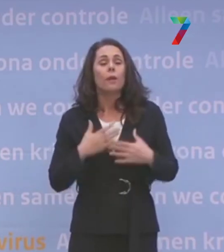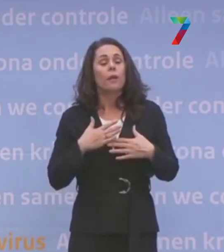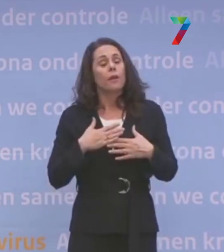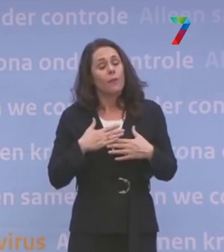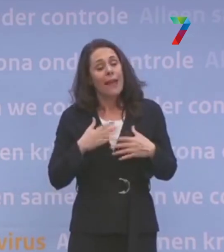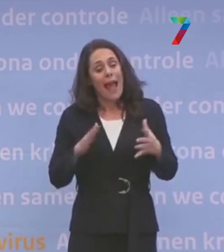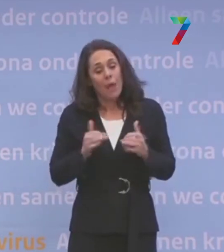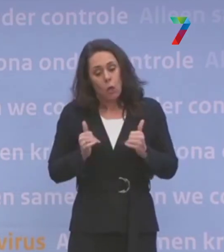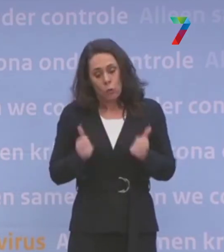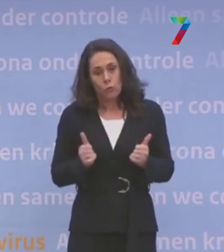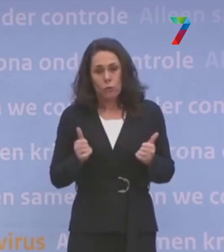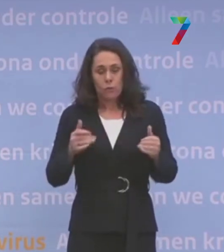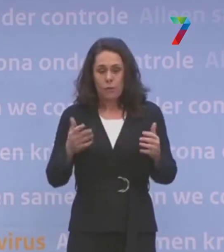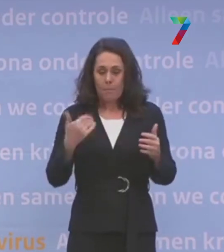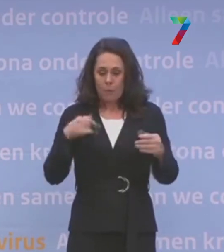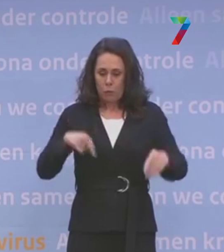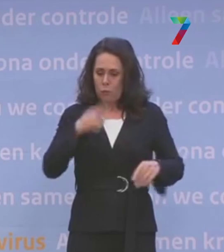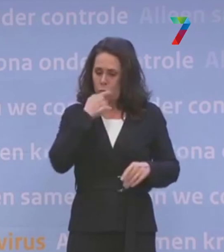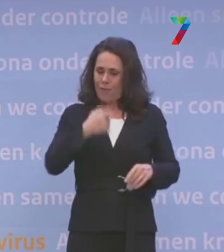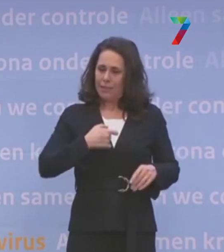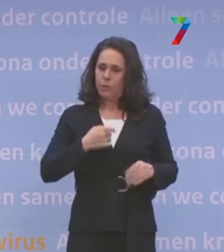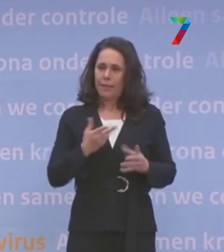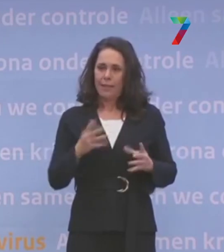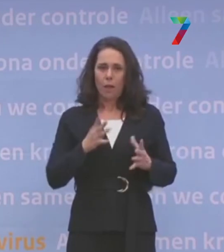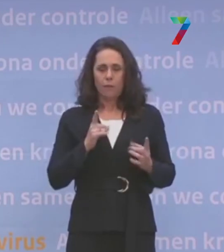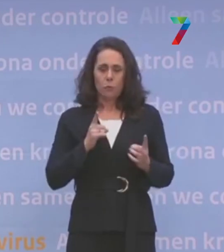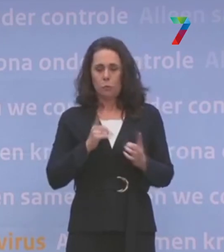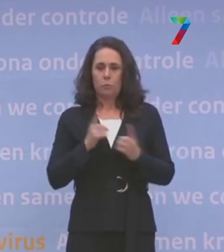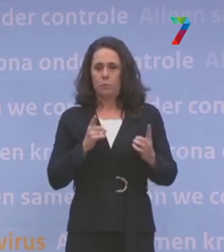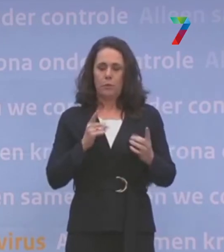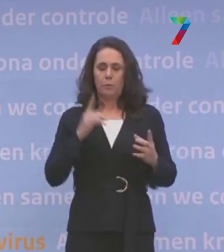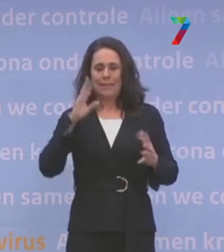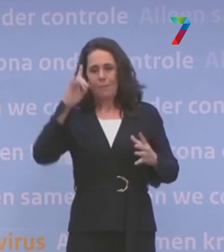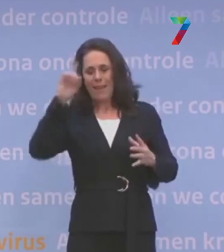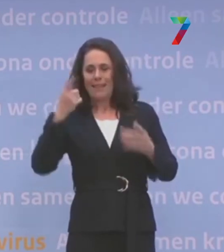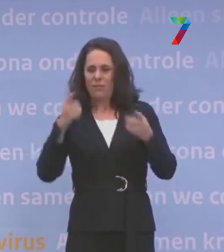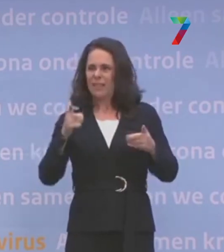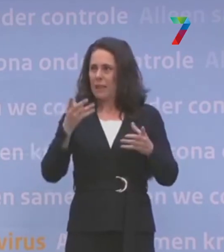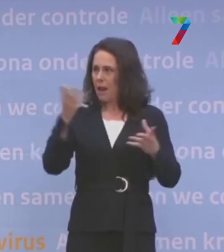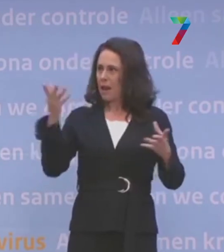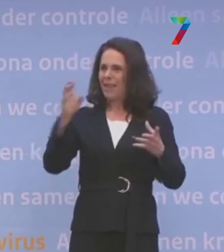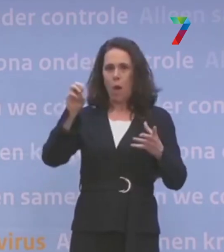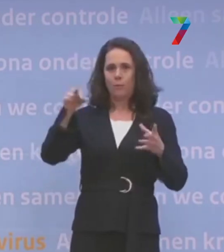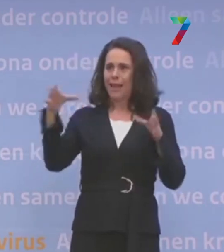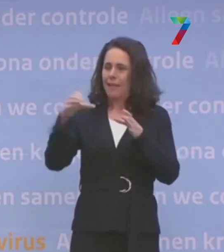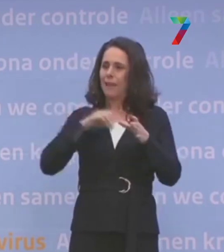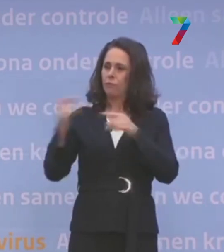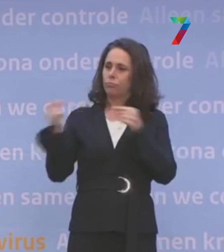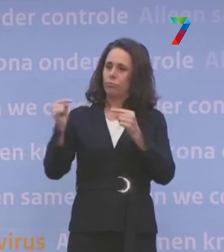goed als mensen met deze professionaliteit af en toe eens even botsen. Misschien een meningsverschil hebben. Dat geeft mij wel een rustig